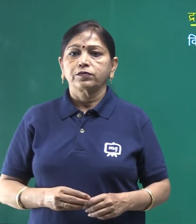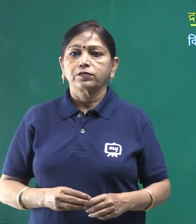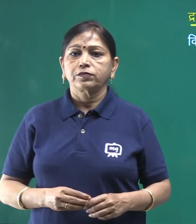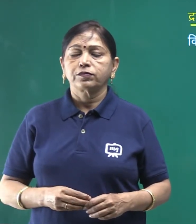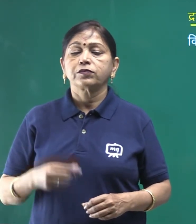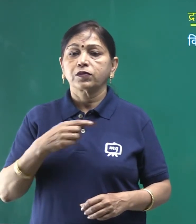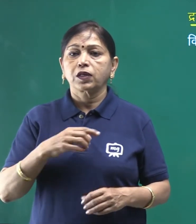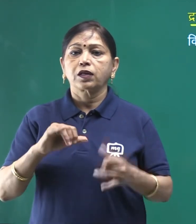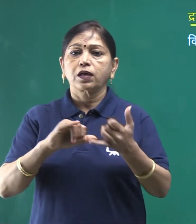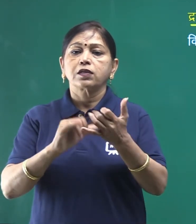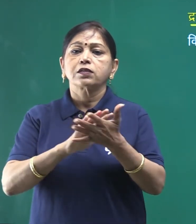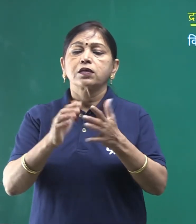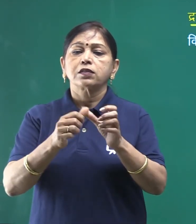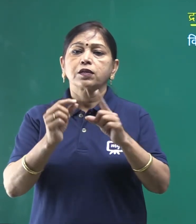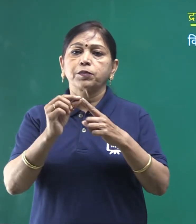इनका आकार